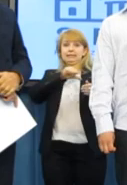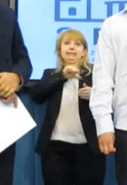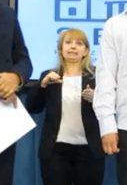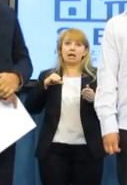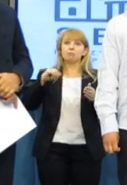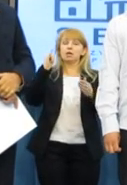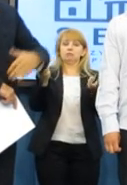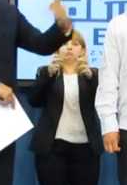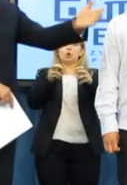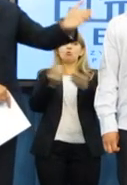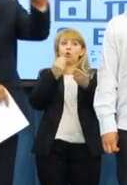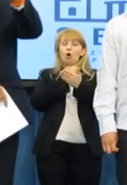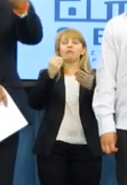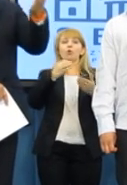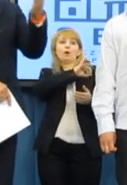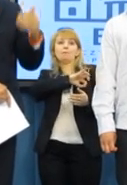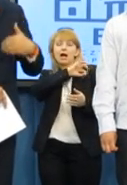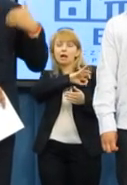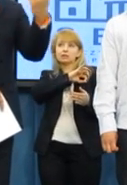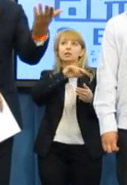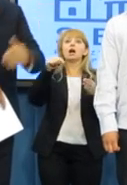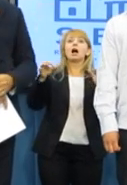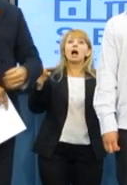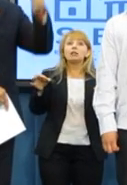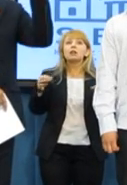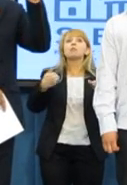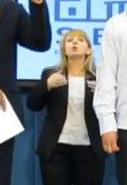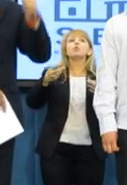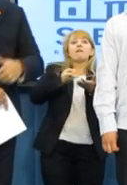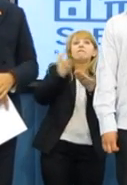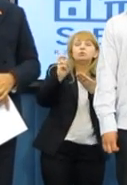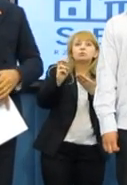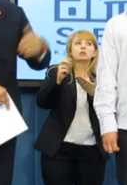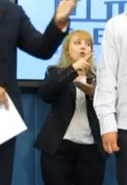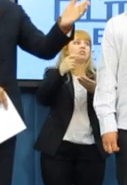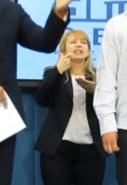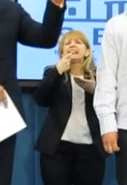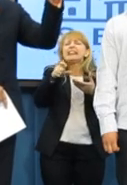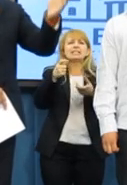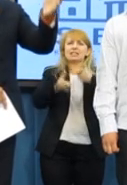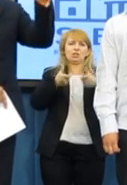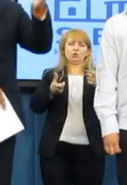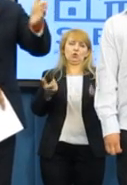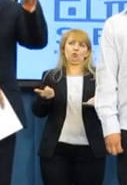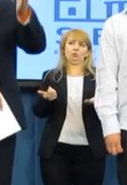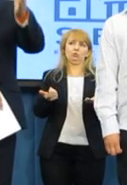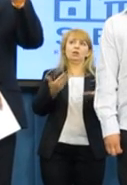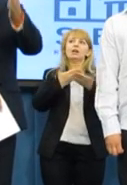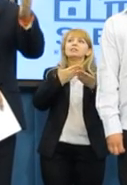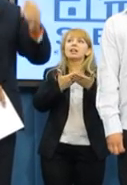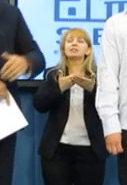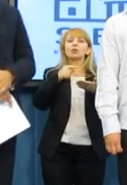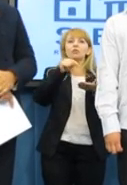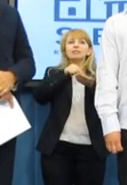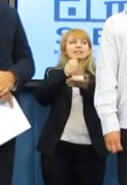dyskutować, z innego ugrupowania dostał mandat, z innego... Tu się wyrzuca człowieka, który nic nie zrobił. W tej sprawie wielokrotnie wypowiadali się różni